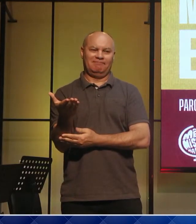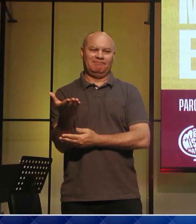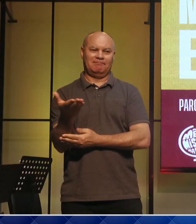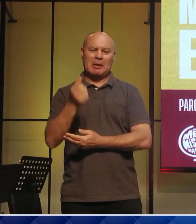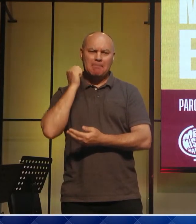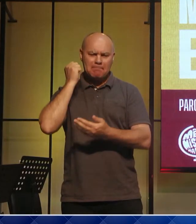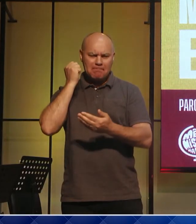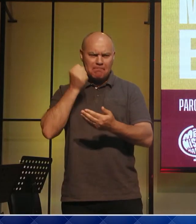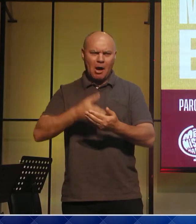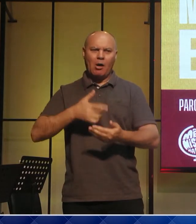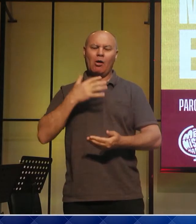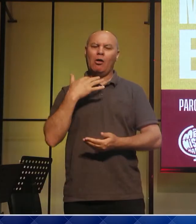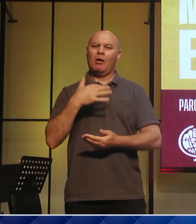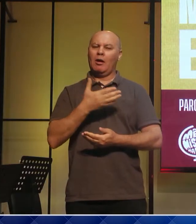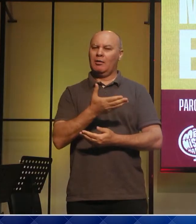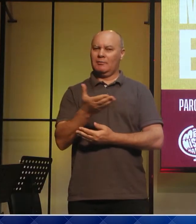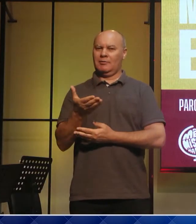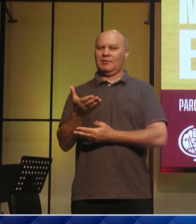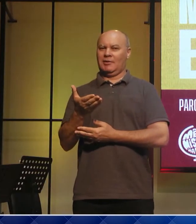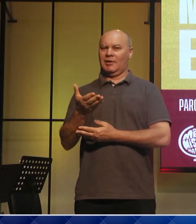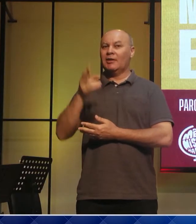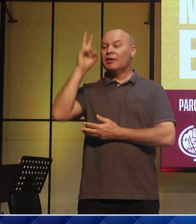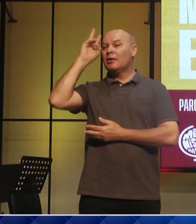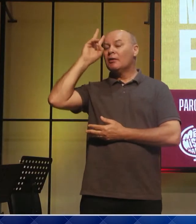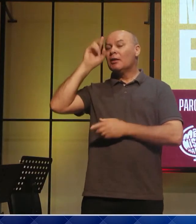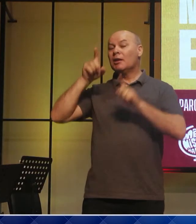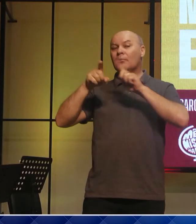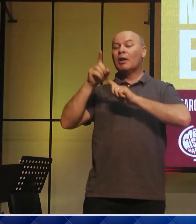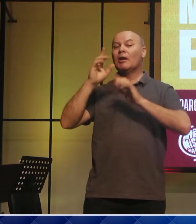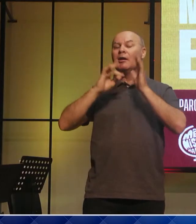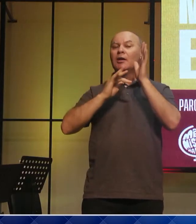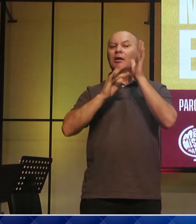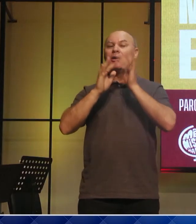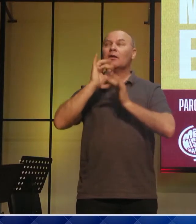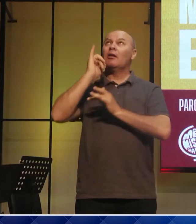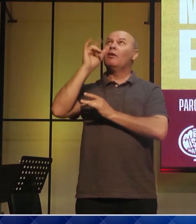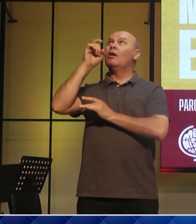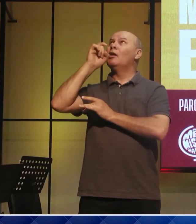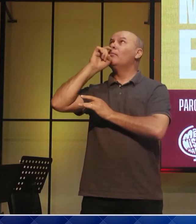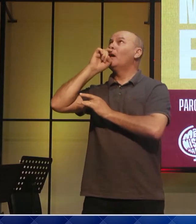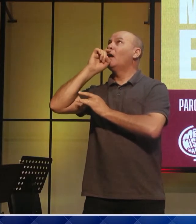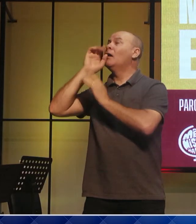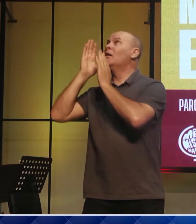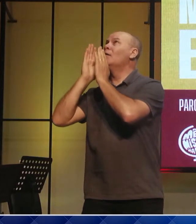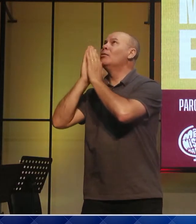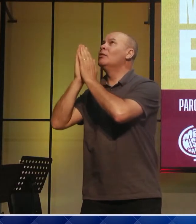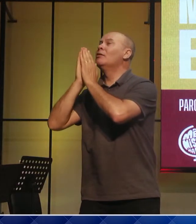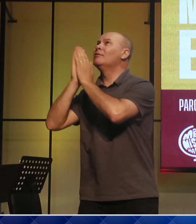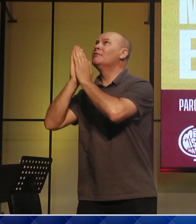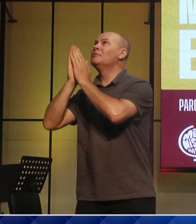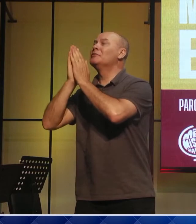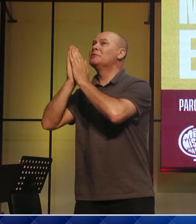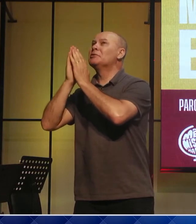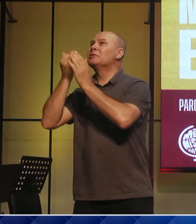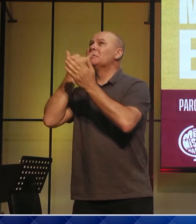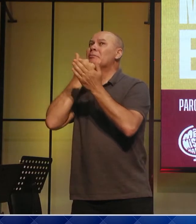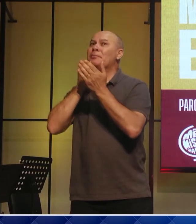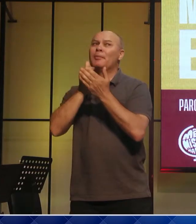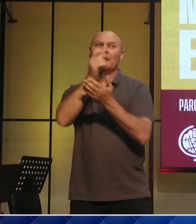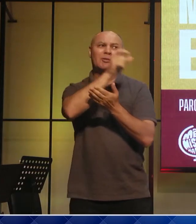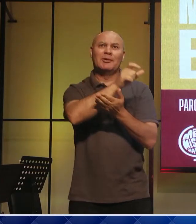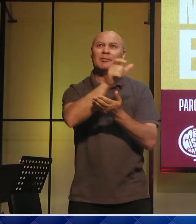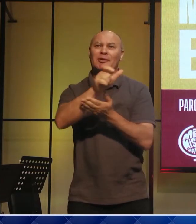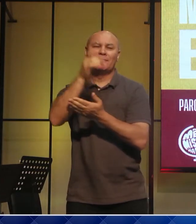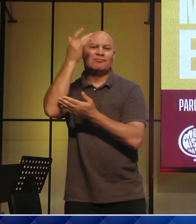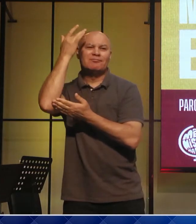Quando ele termina no céu dizendo, Pai, perdoa-lhes porque eles não sabem o que fazem, ele está